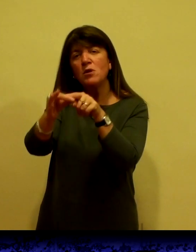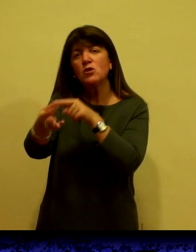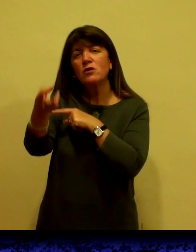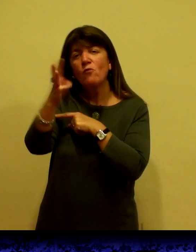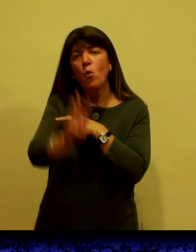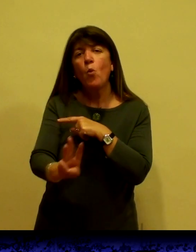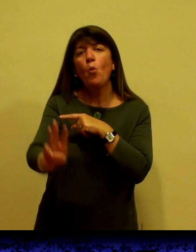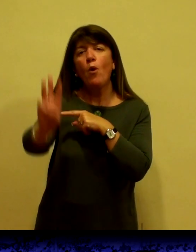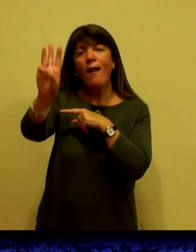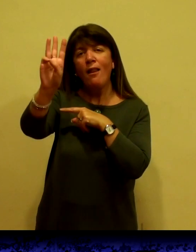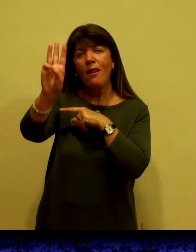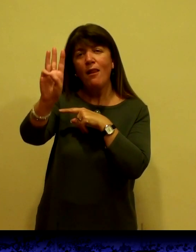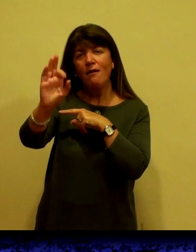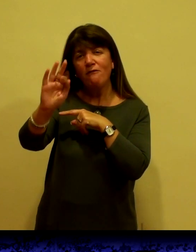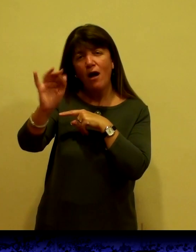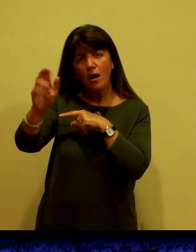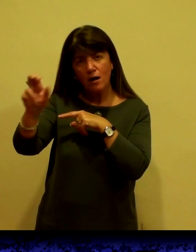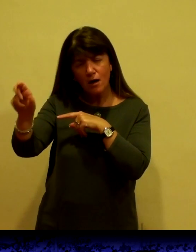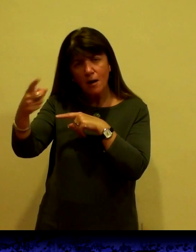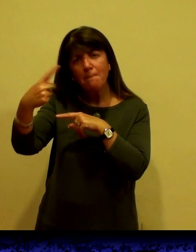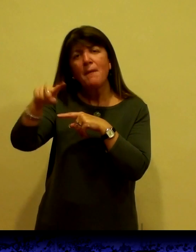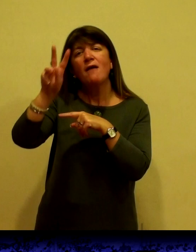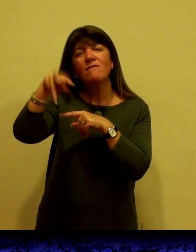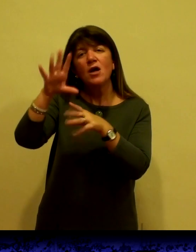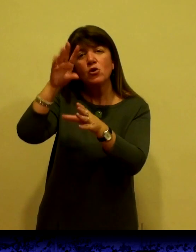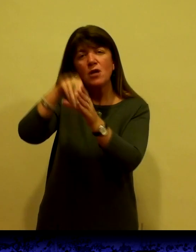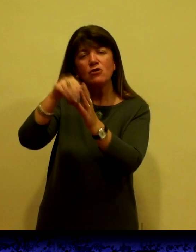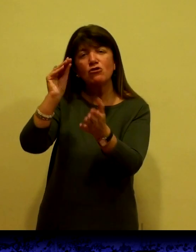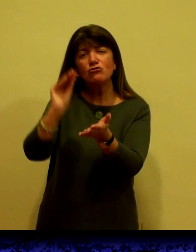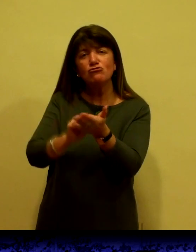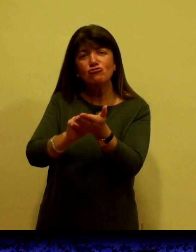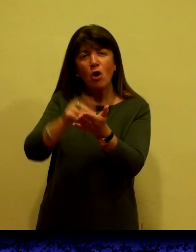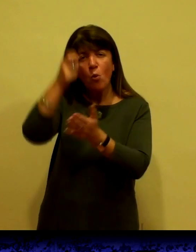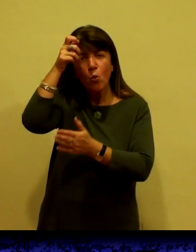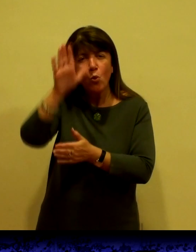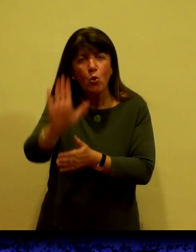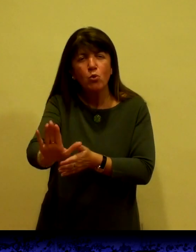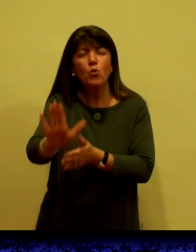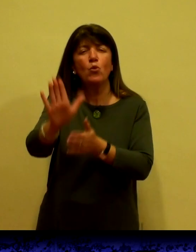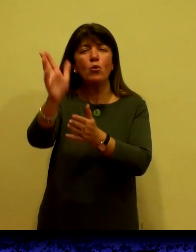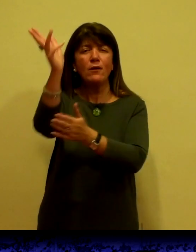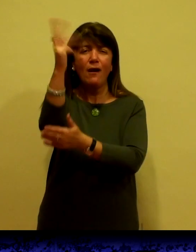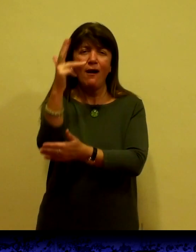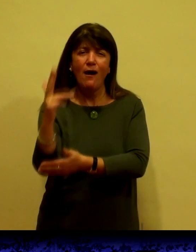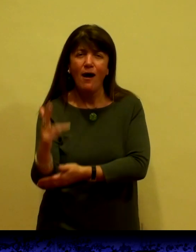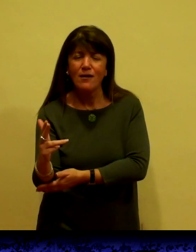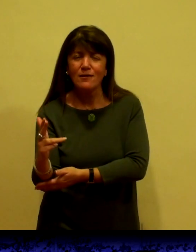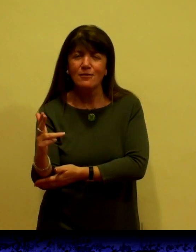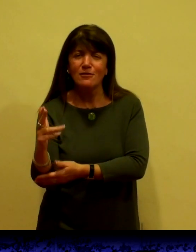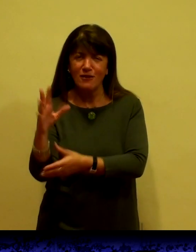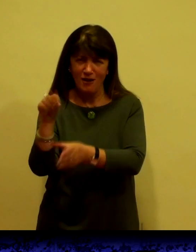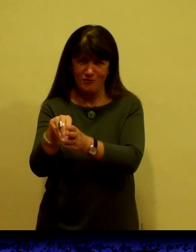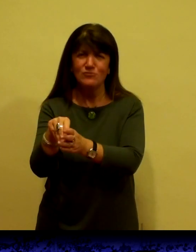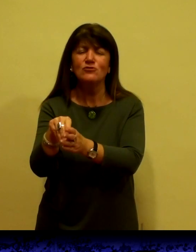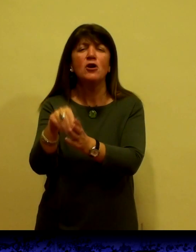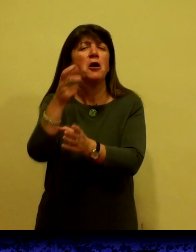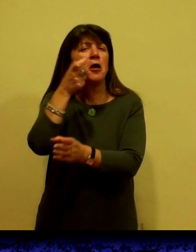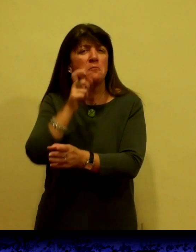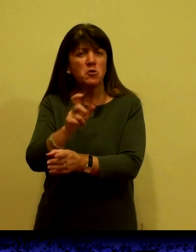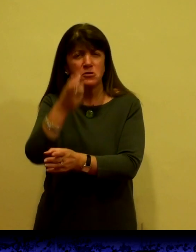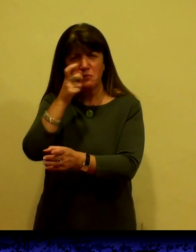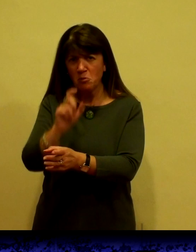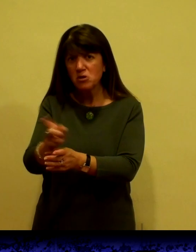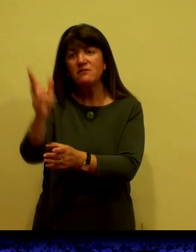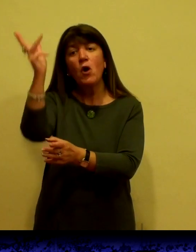vocazione culturale e artistica. Perché? Perché si ritiene che comunque l'arte in particolare